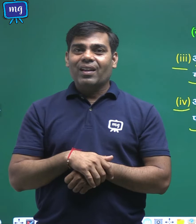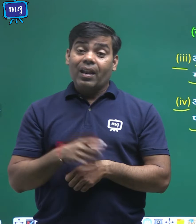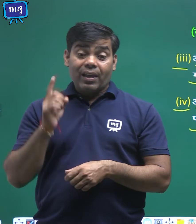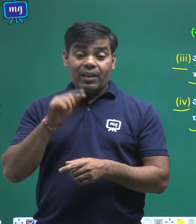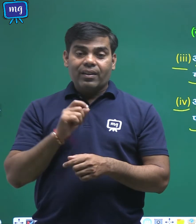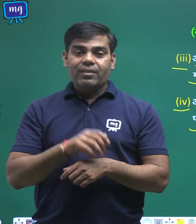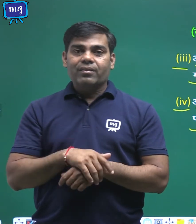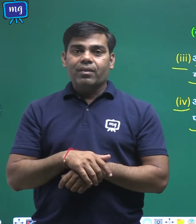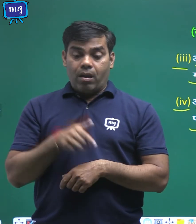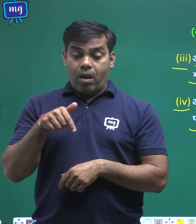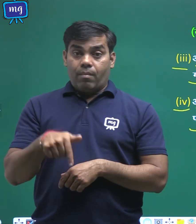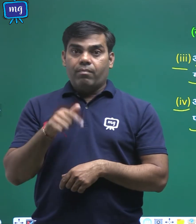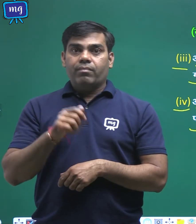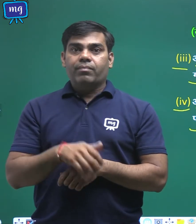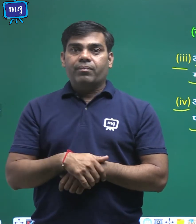लेकिन अब